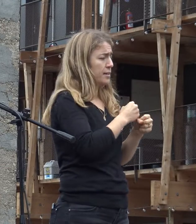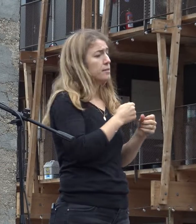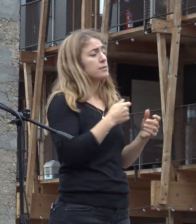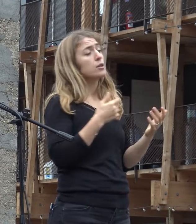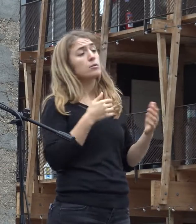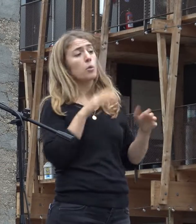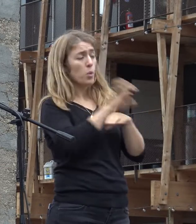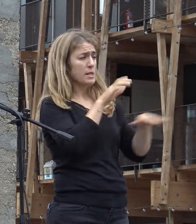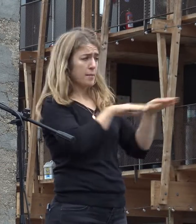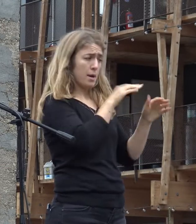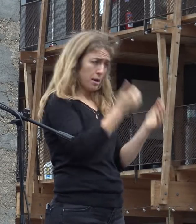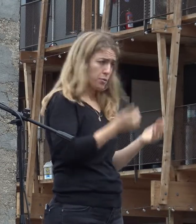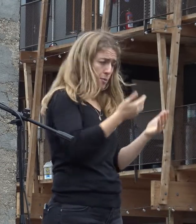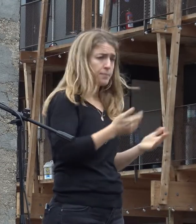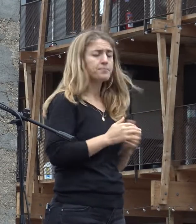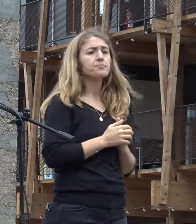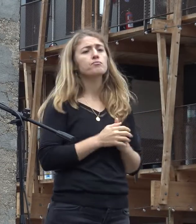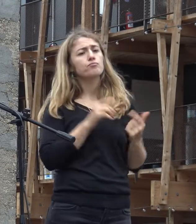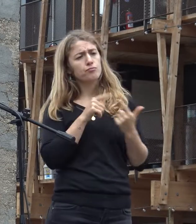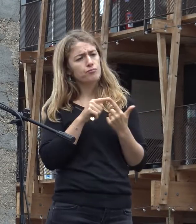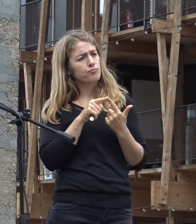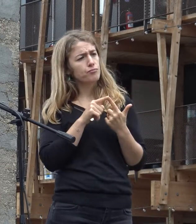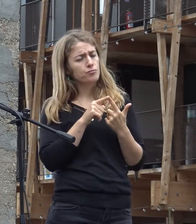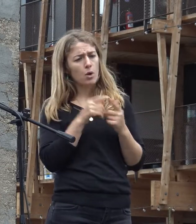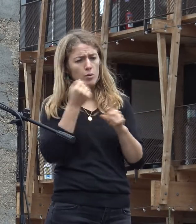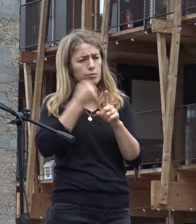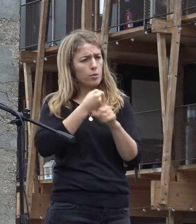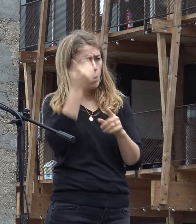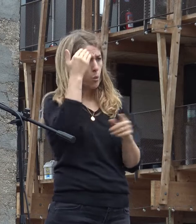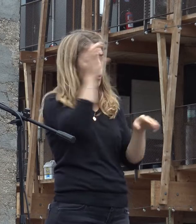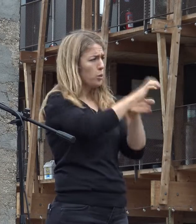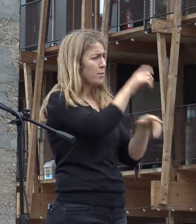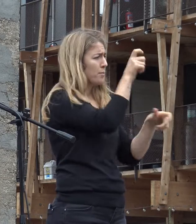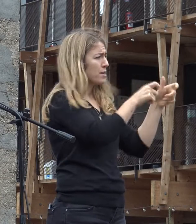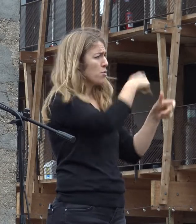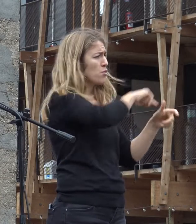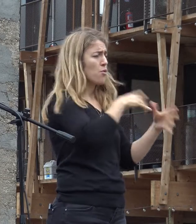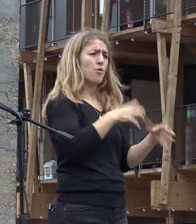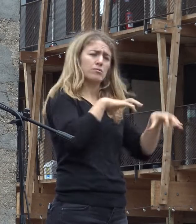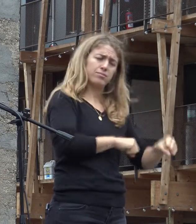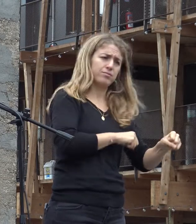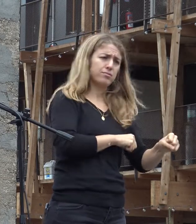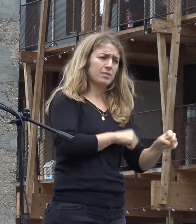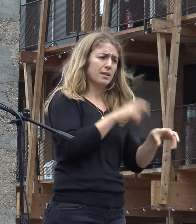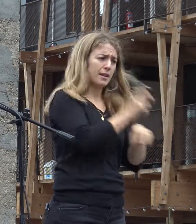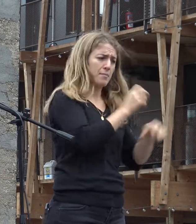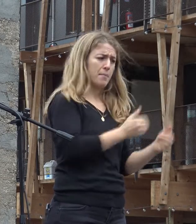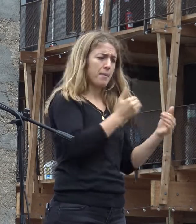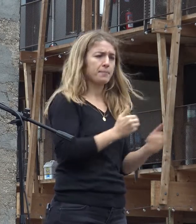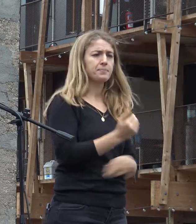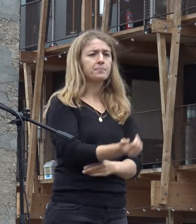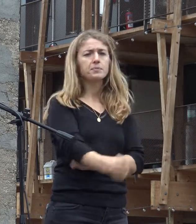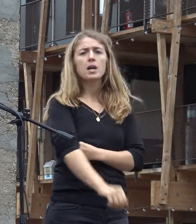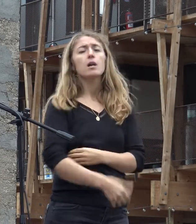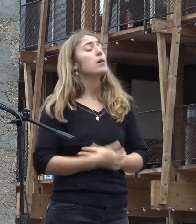Et d'autre part, il faut se battre contre ceux qui ne veulent pas que le système change. Aujourd'hui,